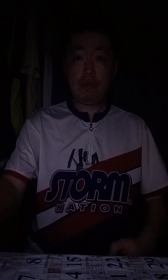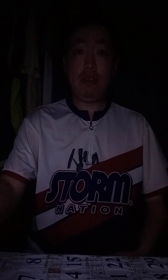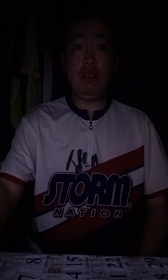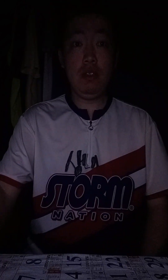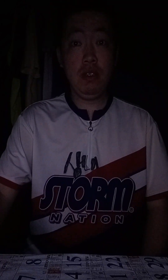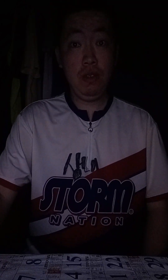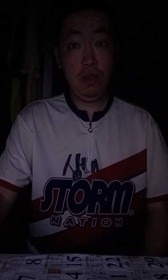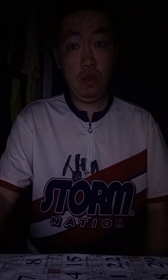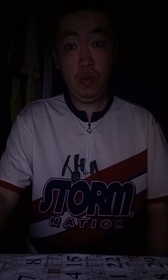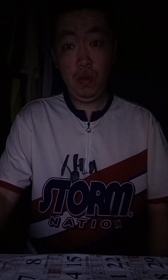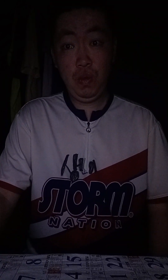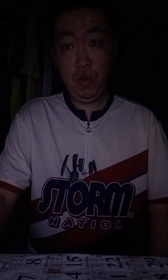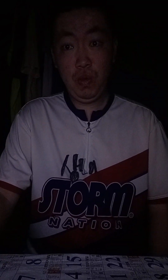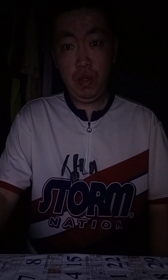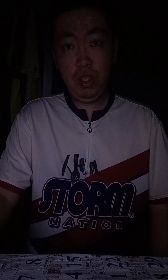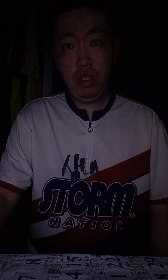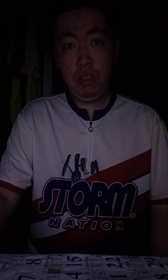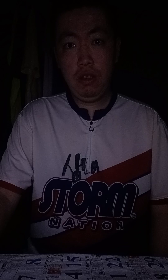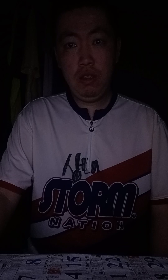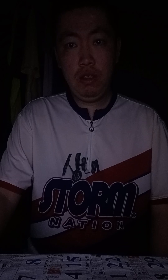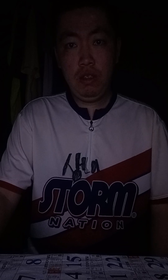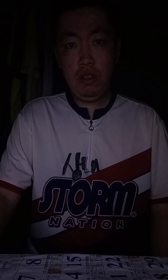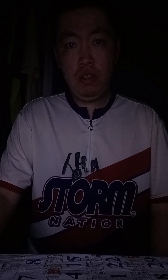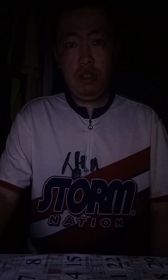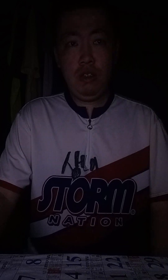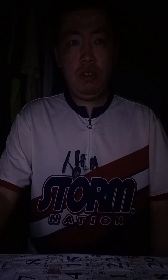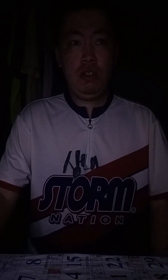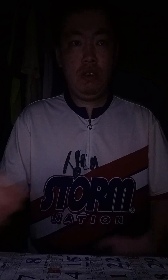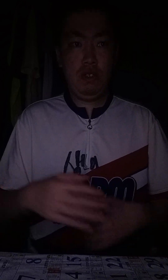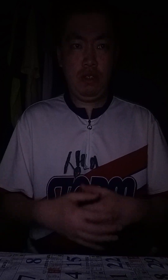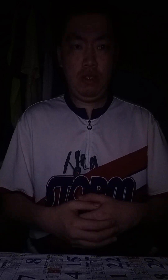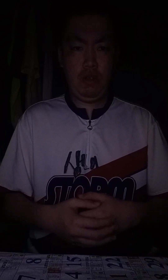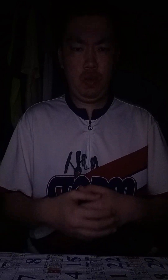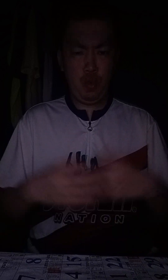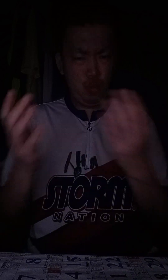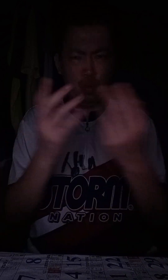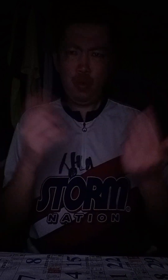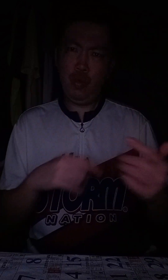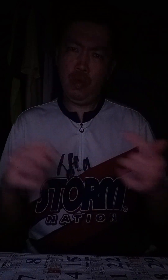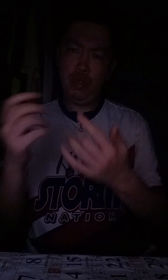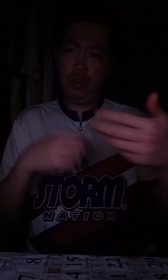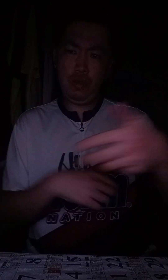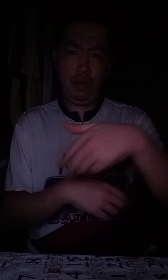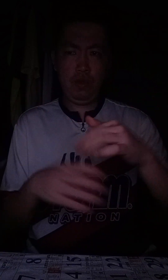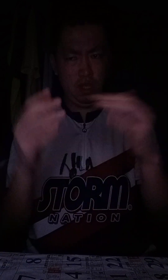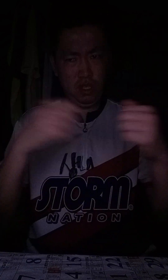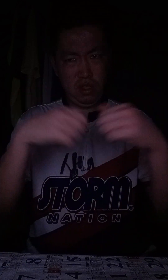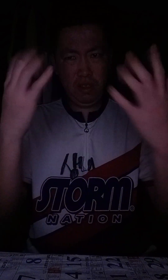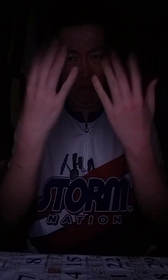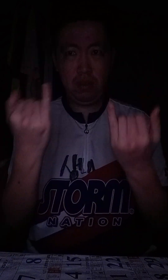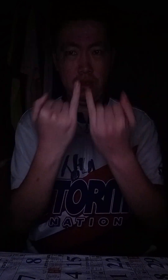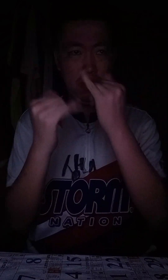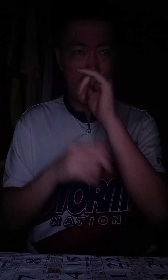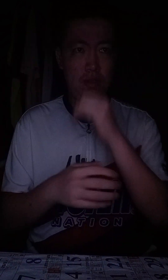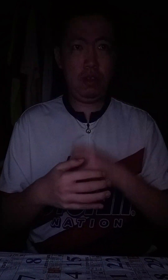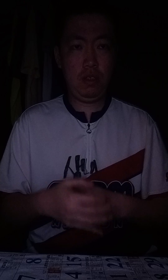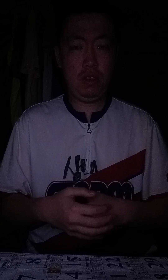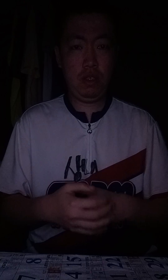울릉도에다가 기안장을 오픈하기. 네, 요즘 유난히 마을버스 사고가 많이 일어나고 있습니다. 네, 이